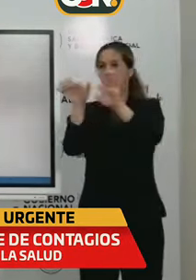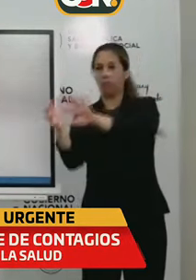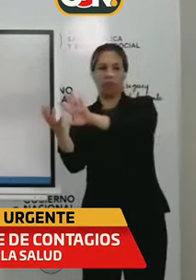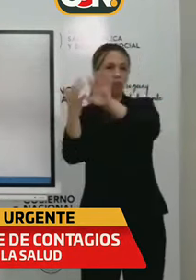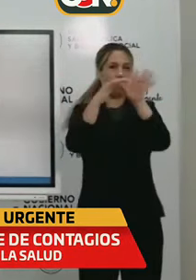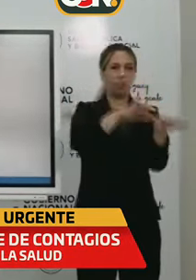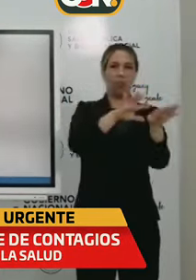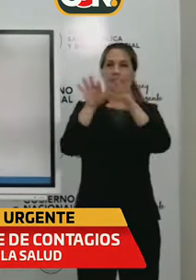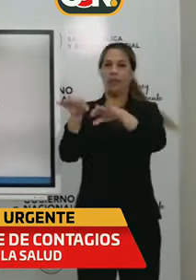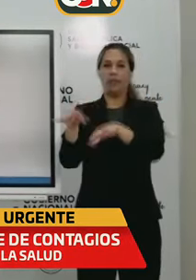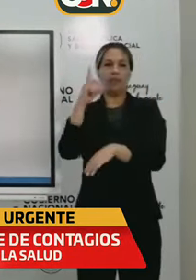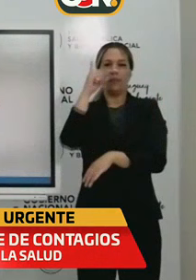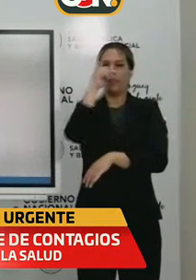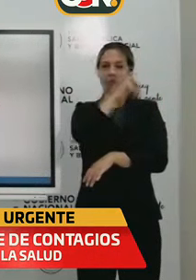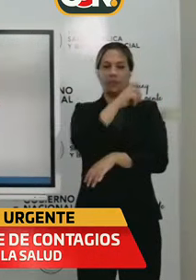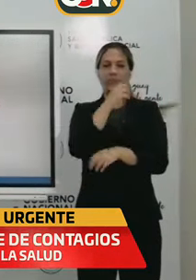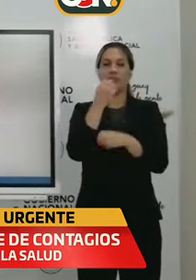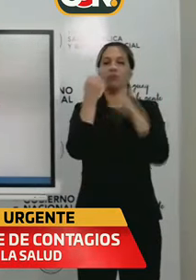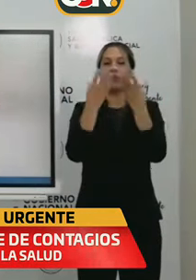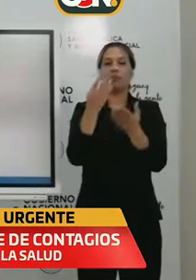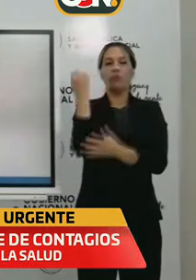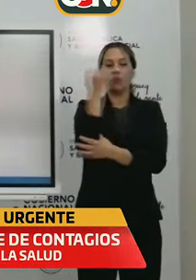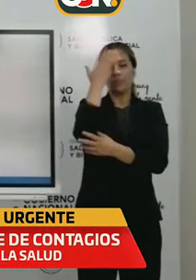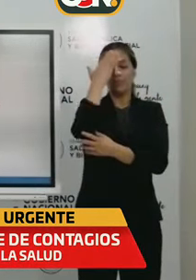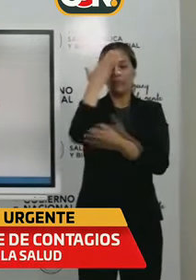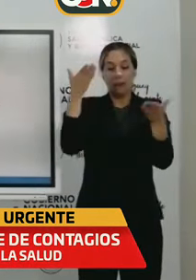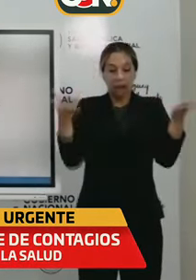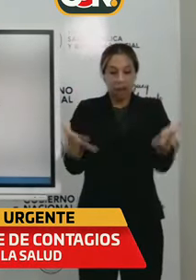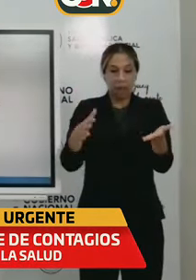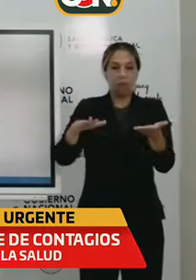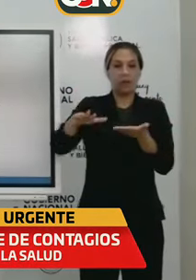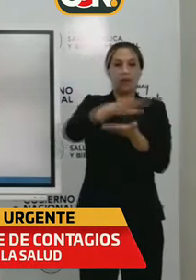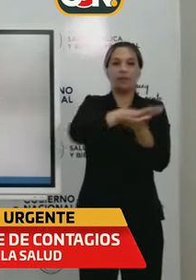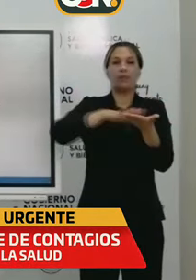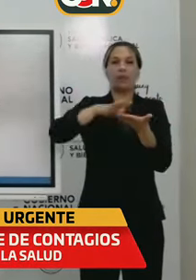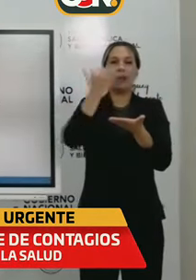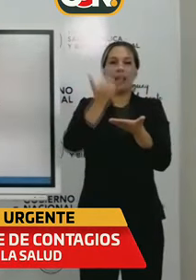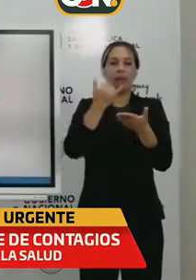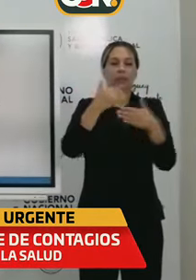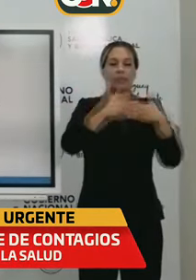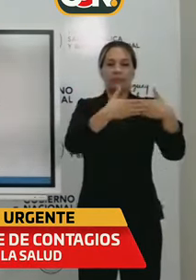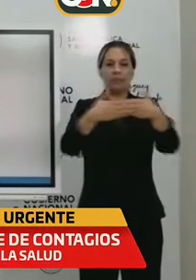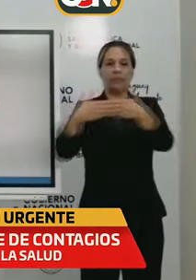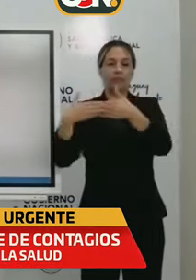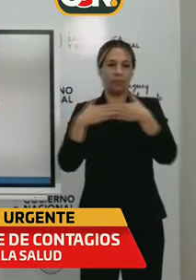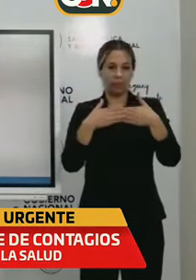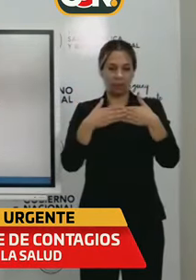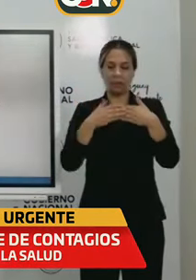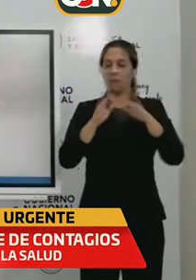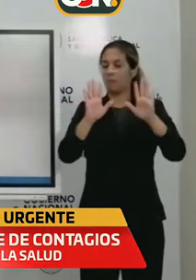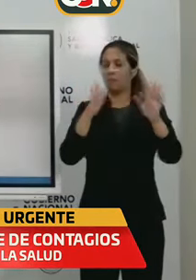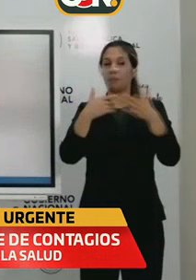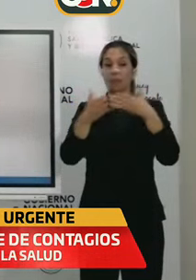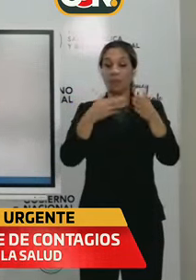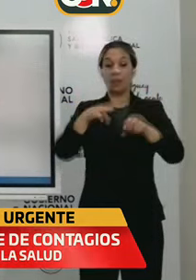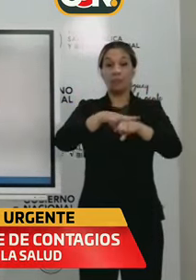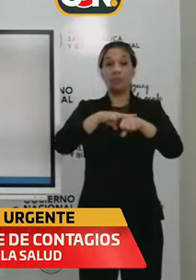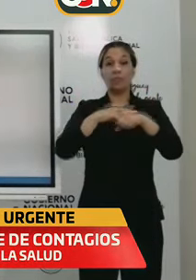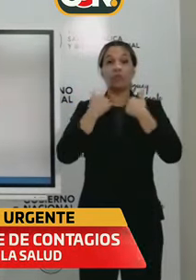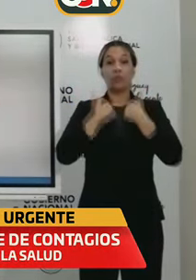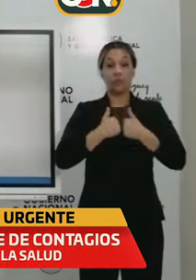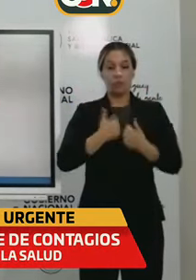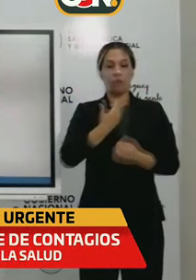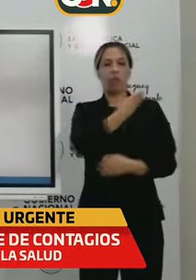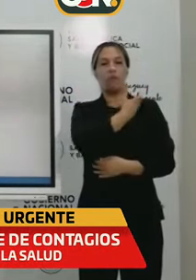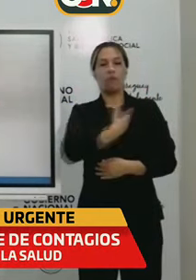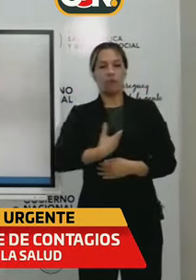y entender los ámbitos urbanos como uno solo. De igual manera, desde el Ministerio de Salud y desde el Gobierno en general, de las